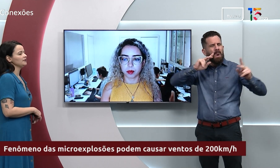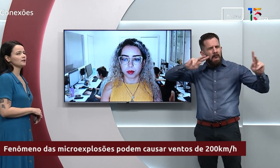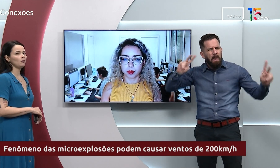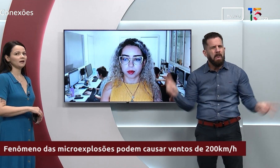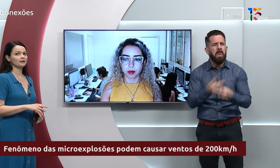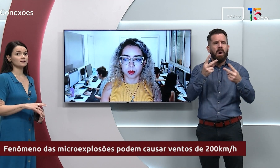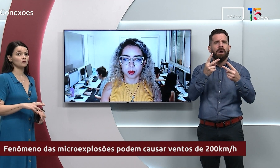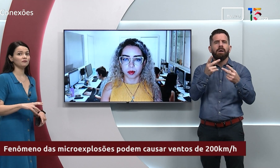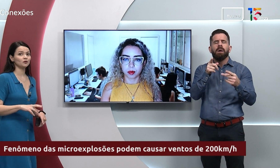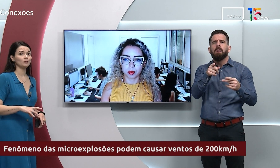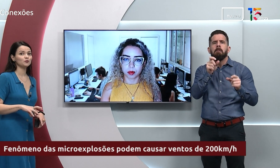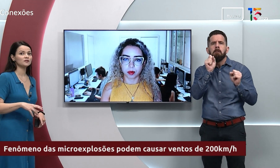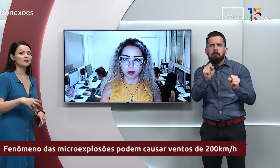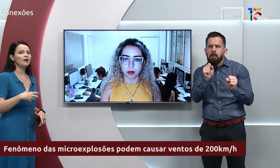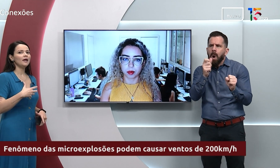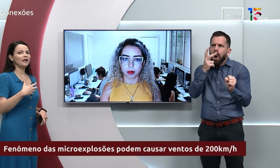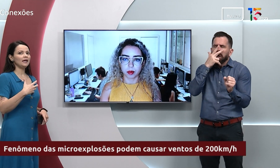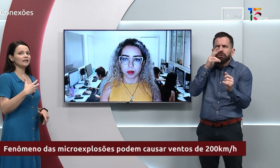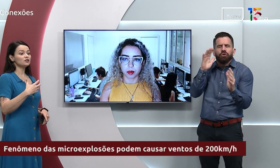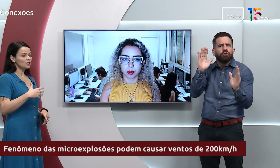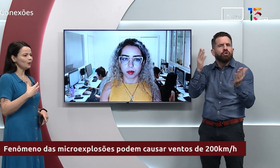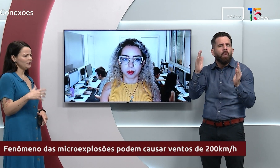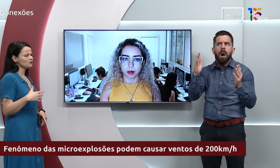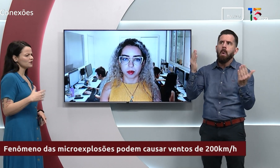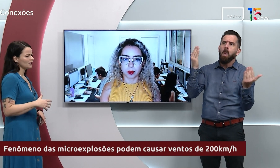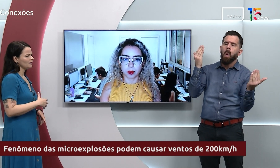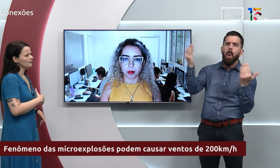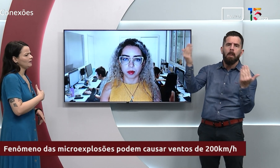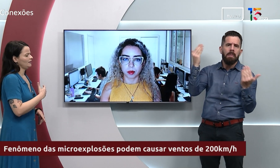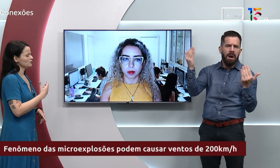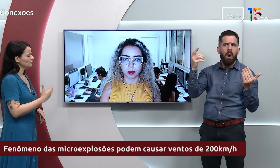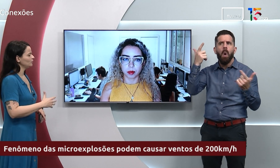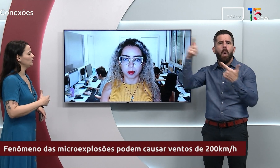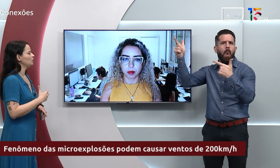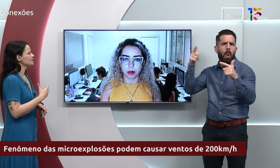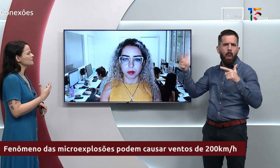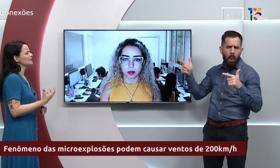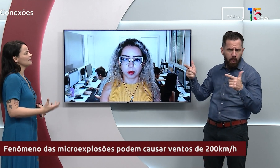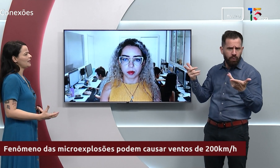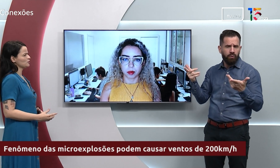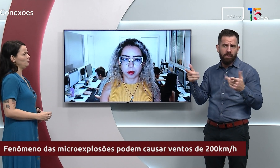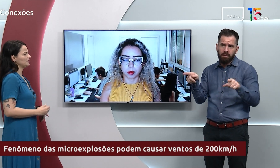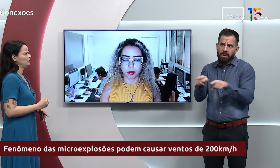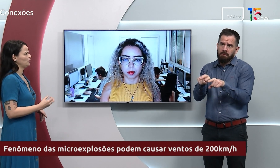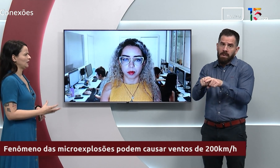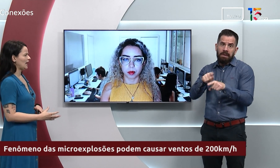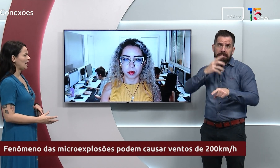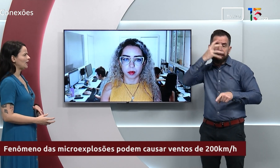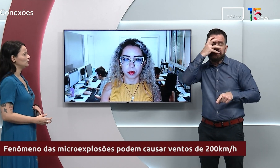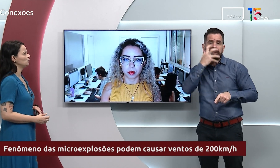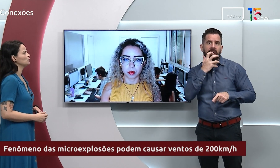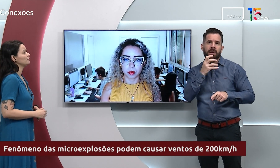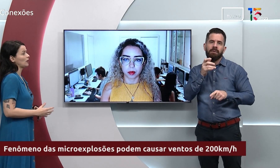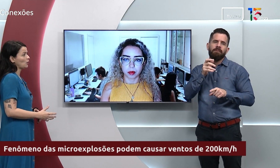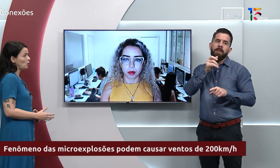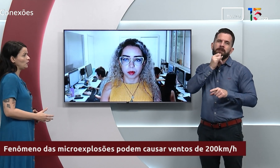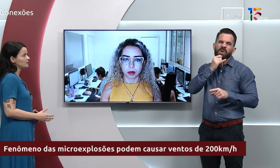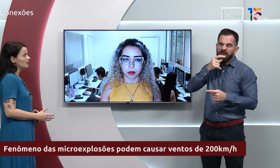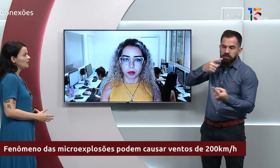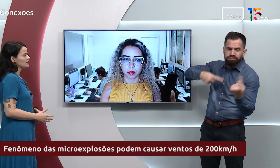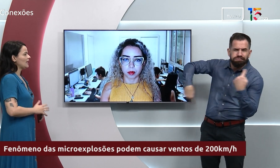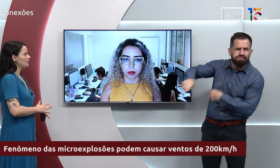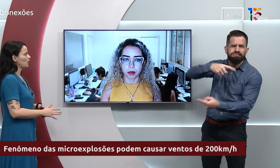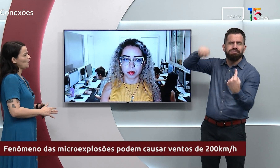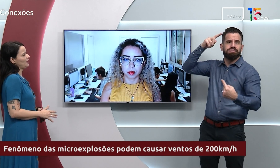Elas podem ser comparadas com fenômenos que geralmente, né, resultam em coisas mais sérias, como por exemplo tornados,